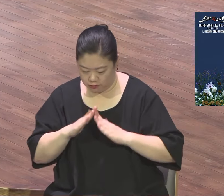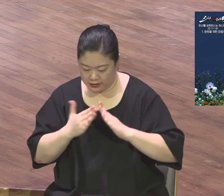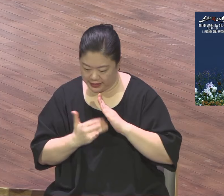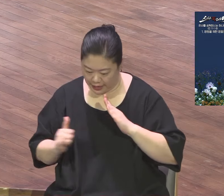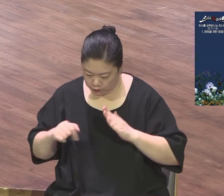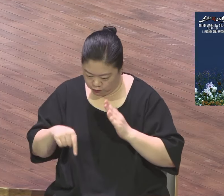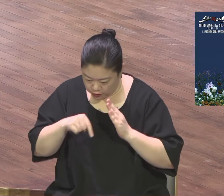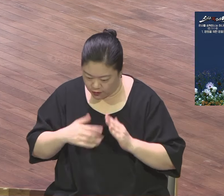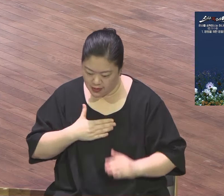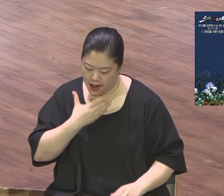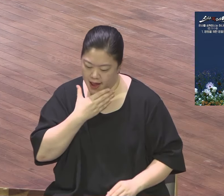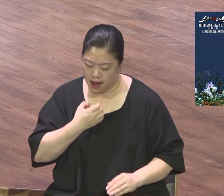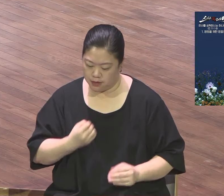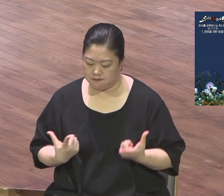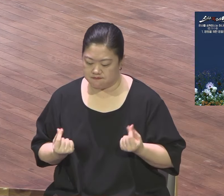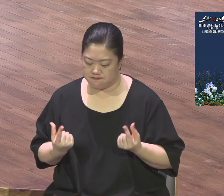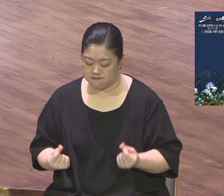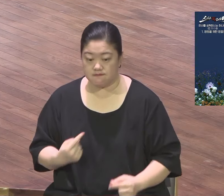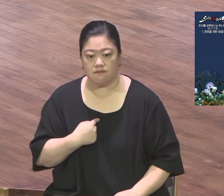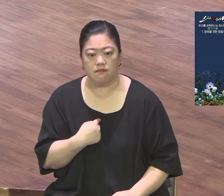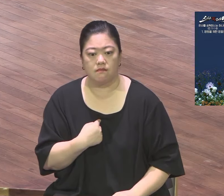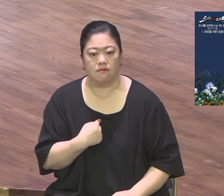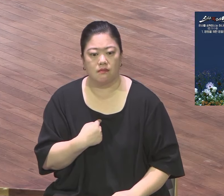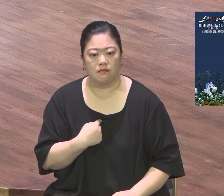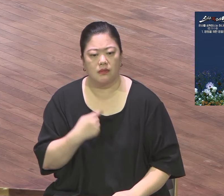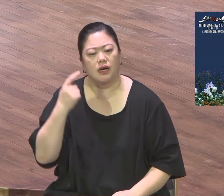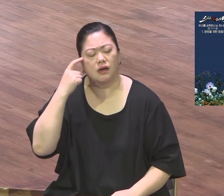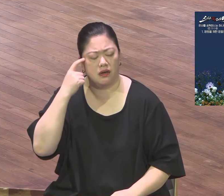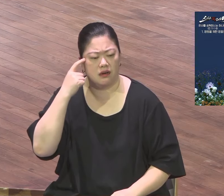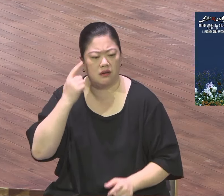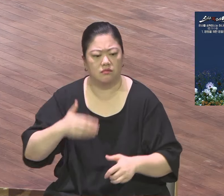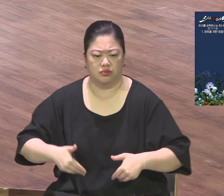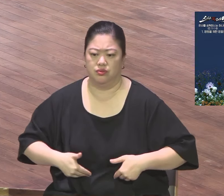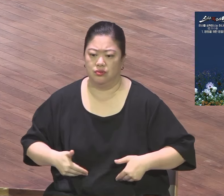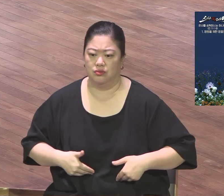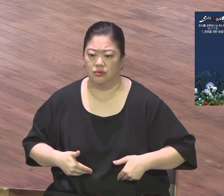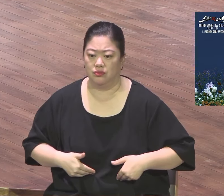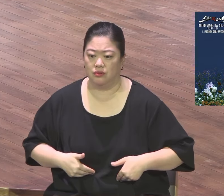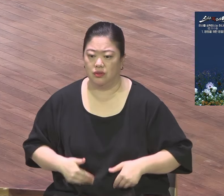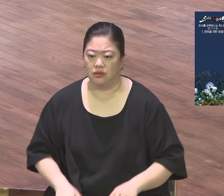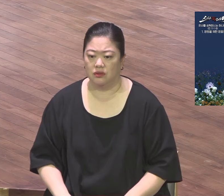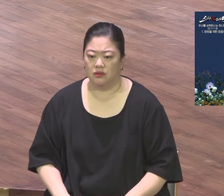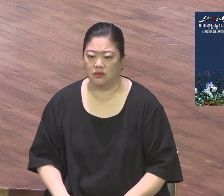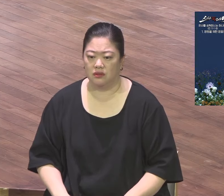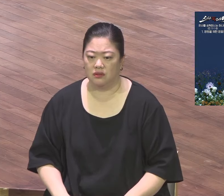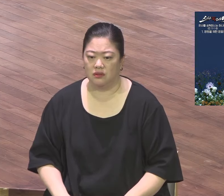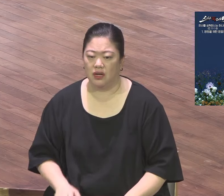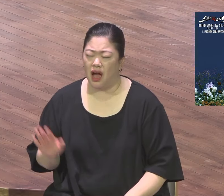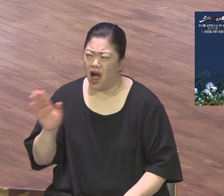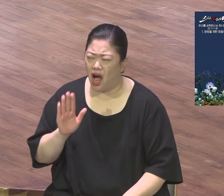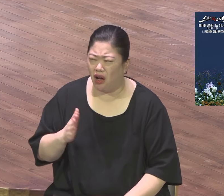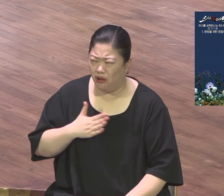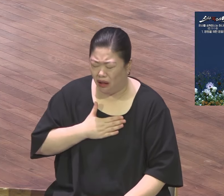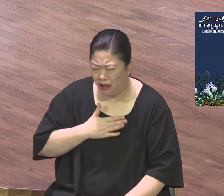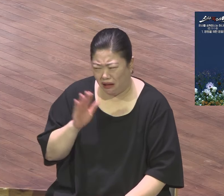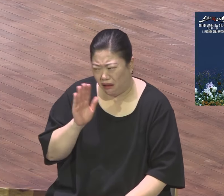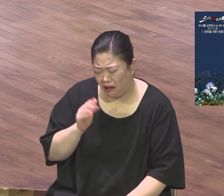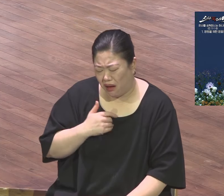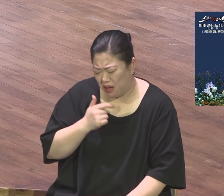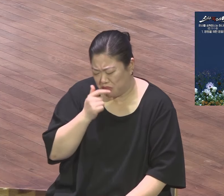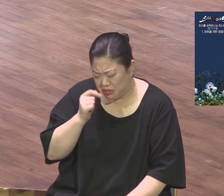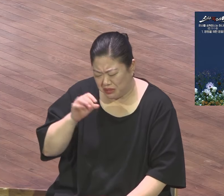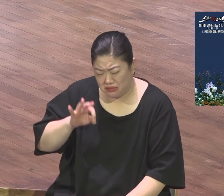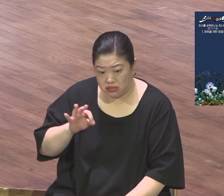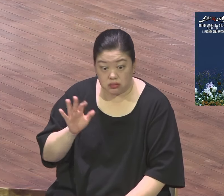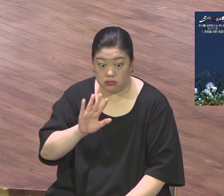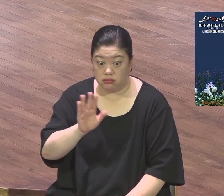그 축복이 체험하세요. 저는 그걸 체험하고 있잖아요. 제가 하나님이 바로 쓰니까 우리 형제들이 막